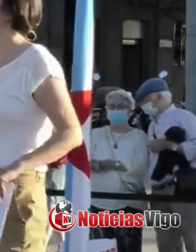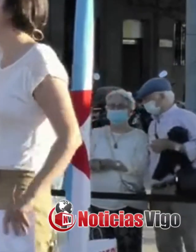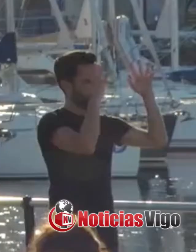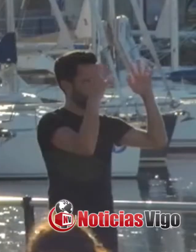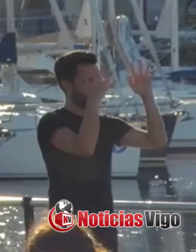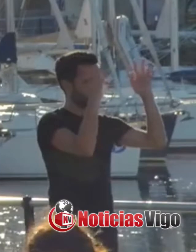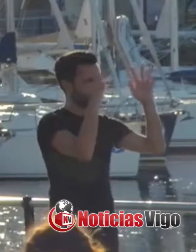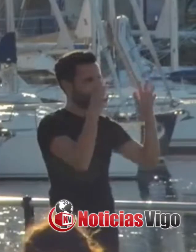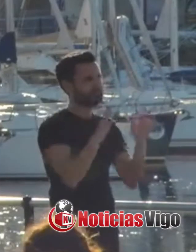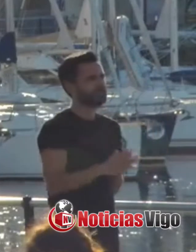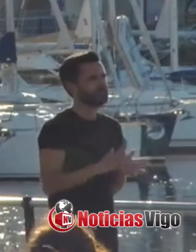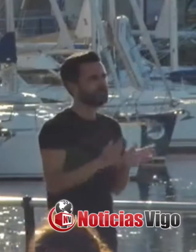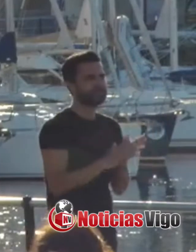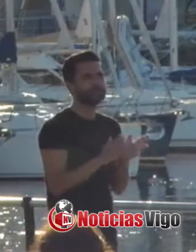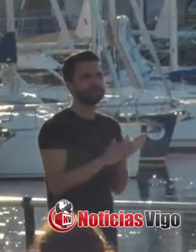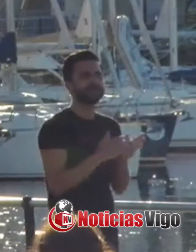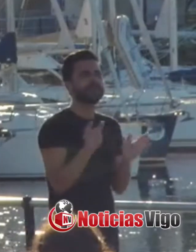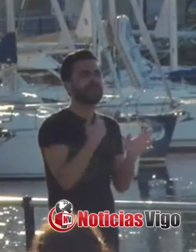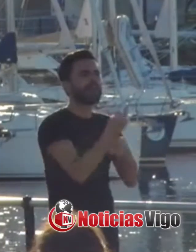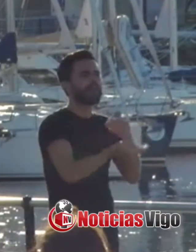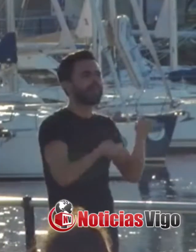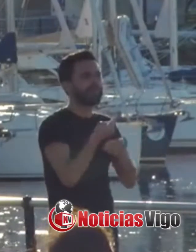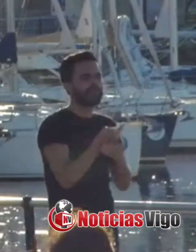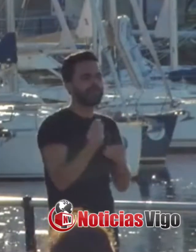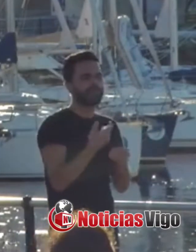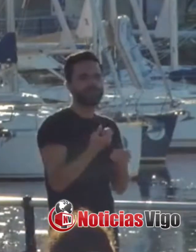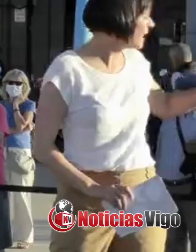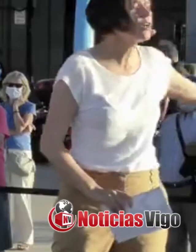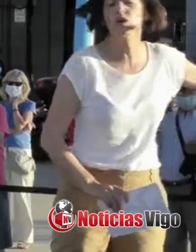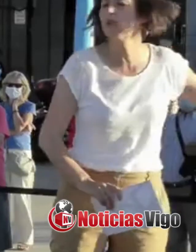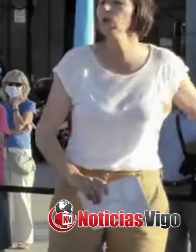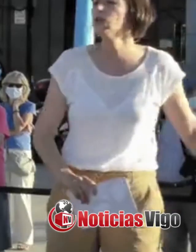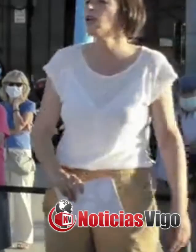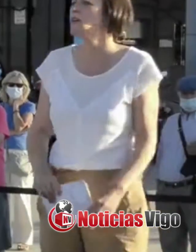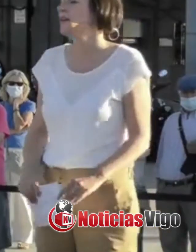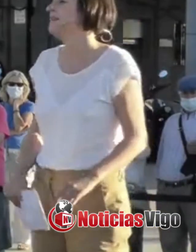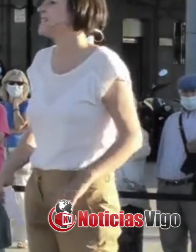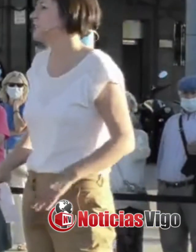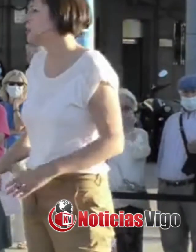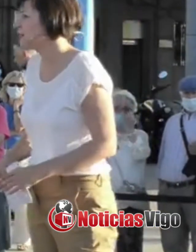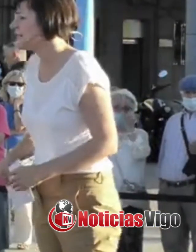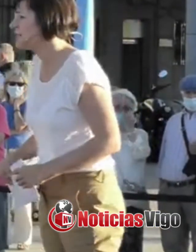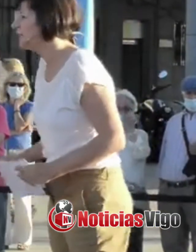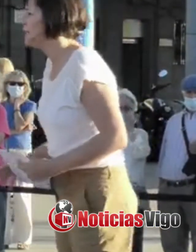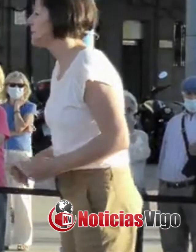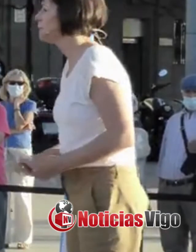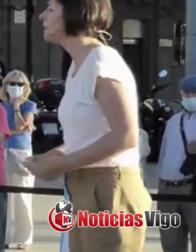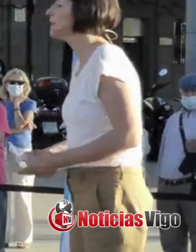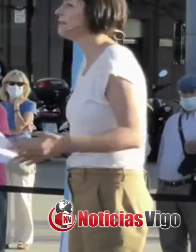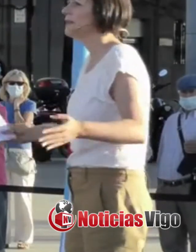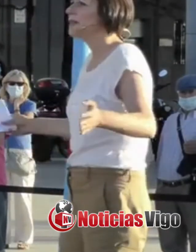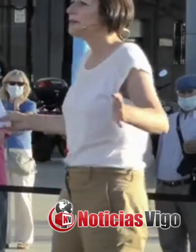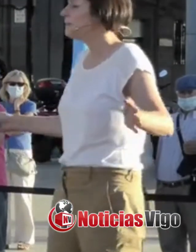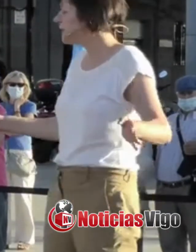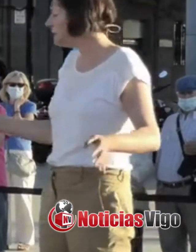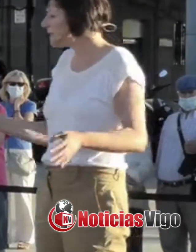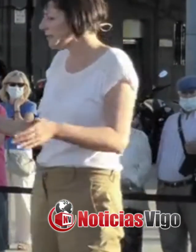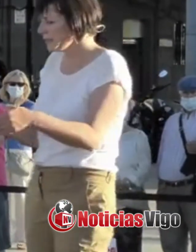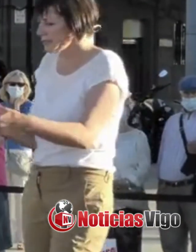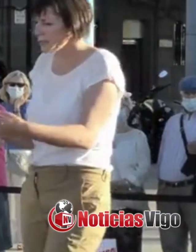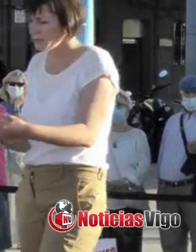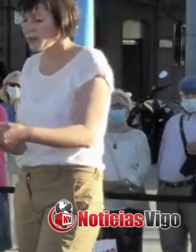E facémolo cun programa claro e con orgullo das nosas siglas. Porque,